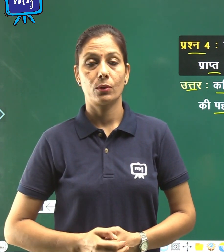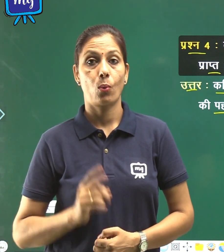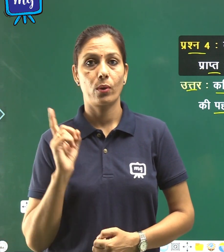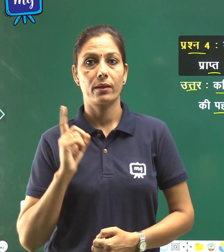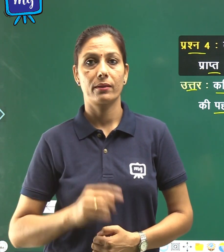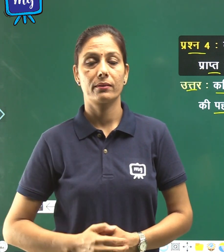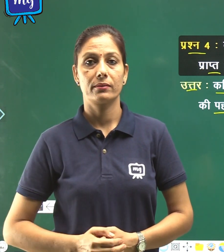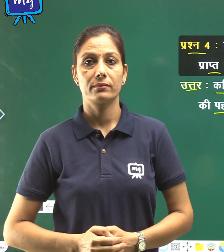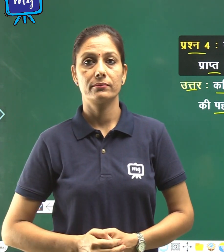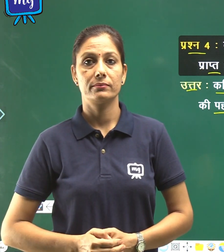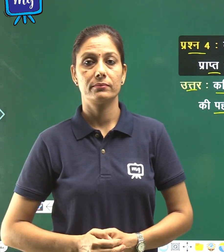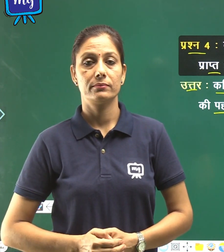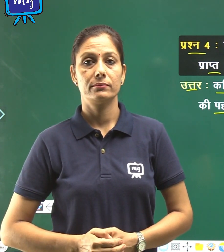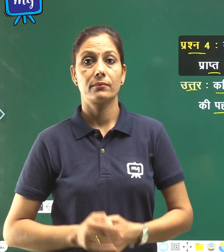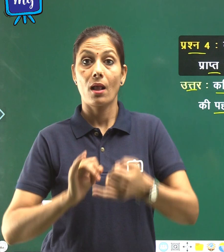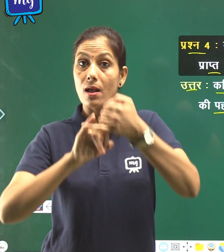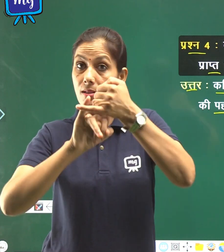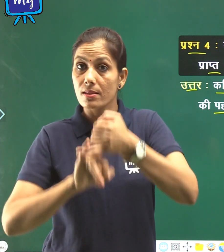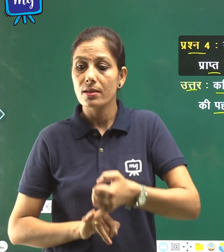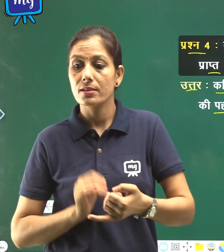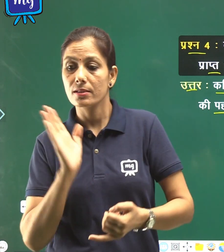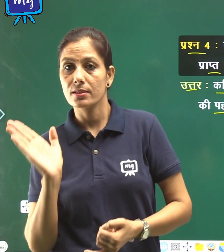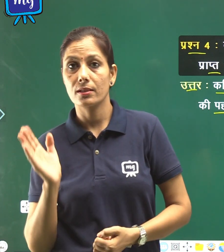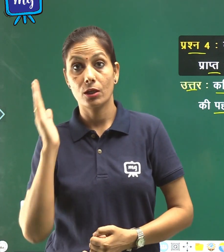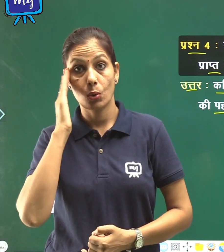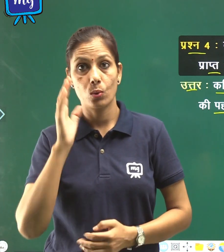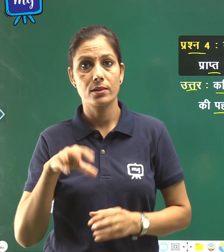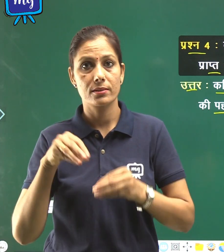उन्हें दक्षिण दिशा की जानकारी दी